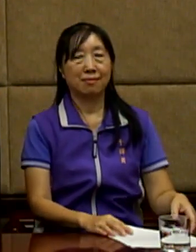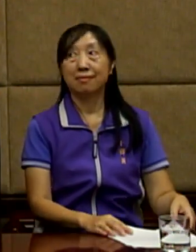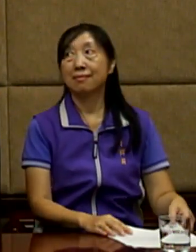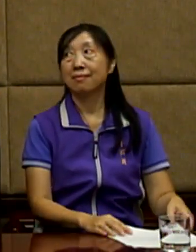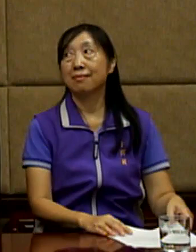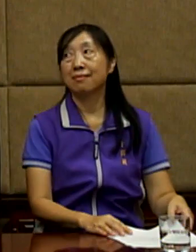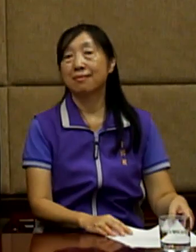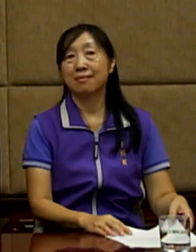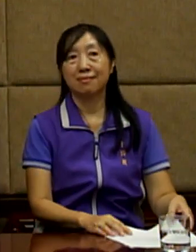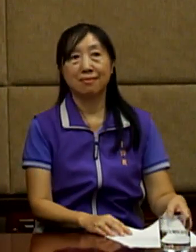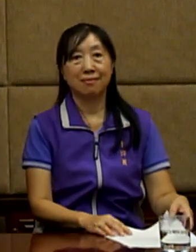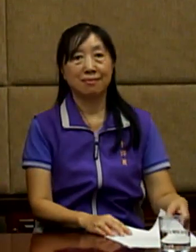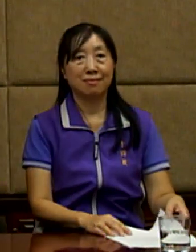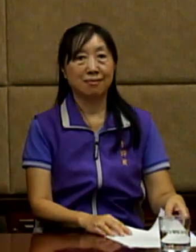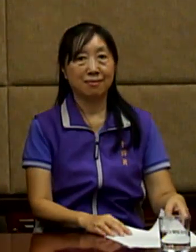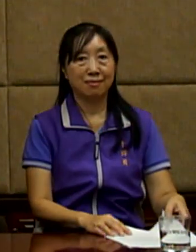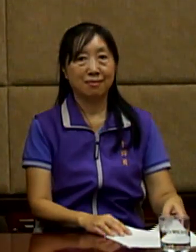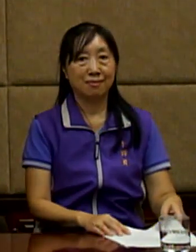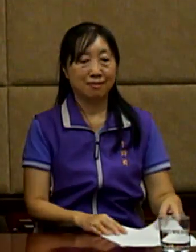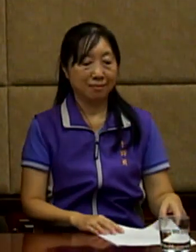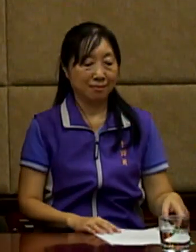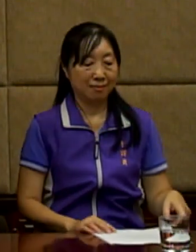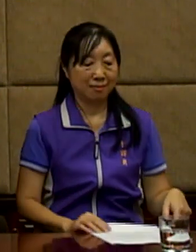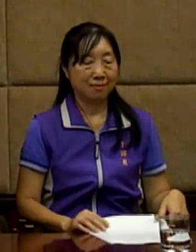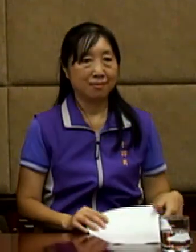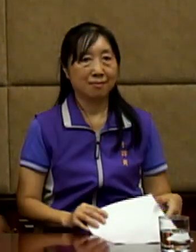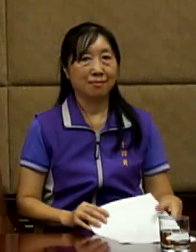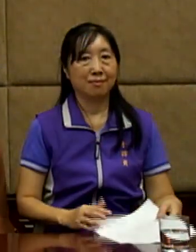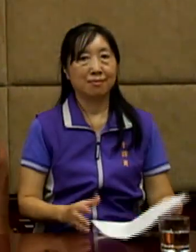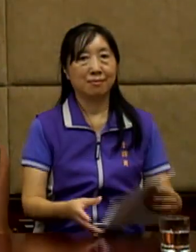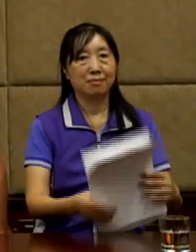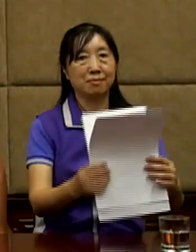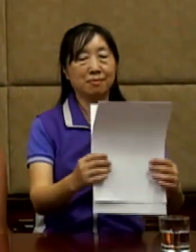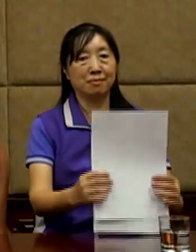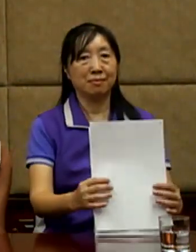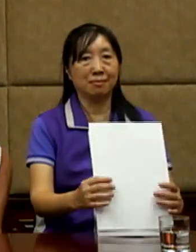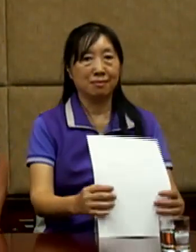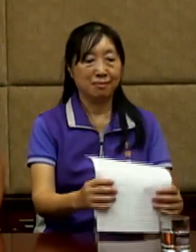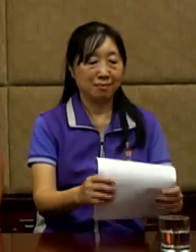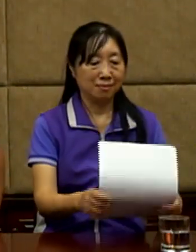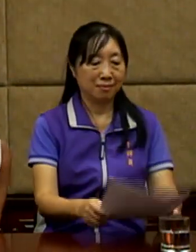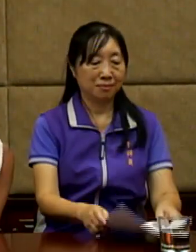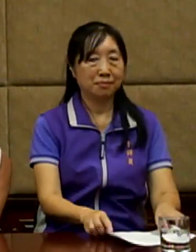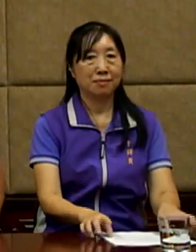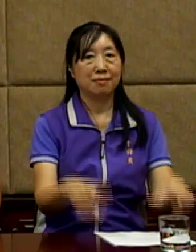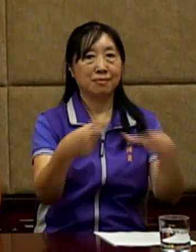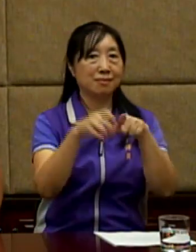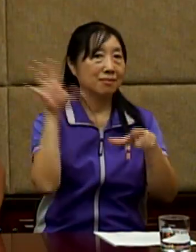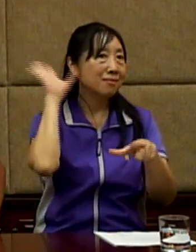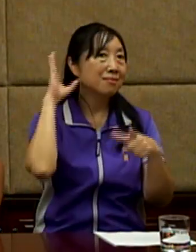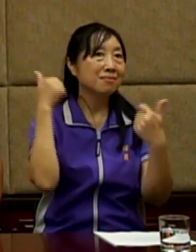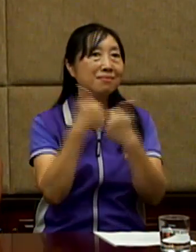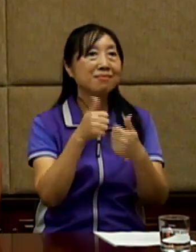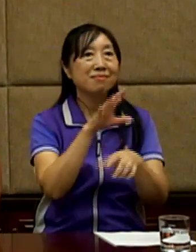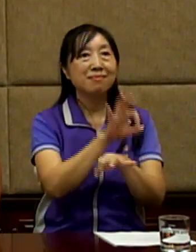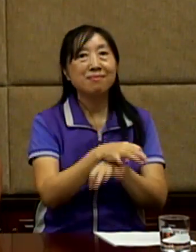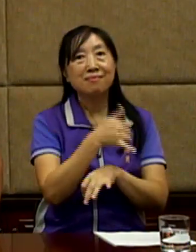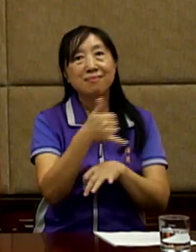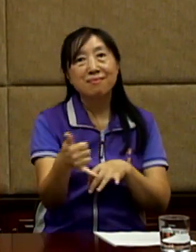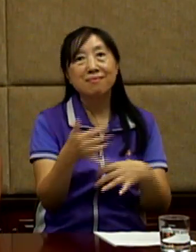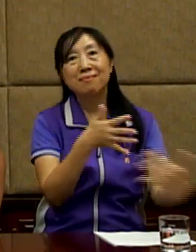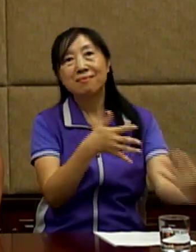好，那个我们就是公听会跟那个学者专家咨询是并行，那就是